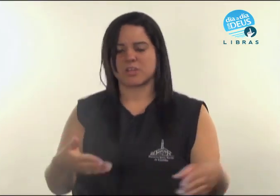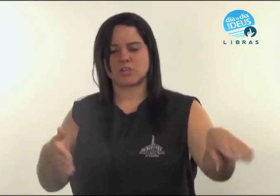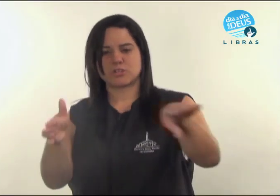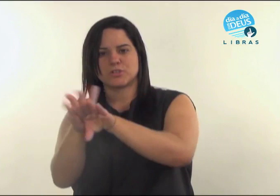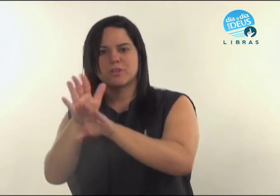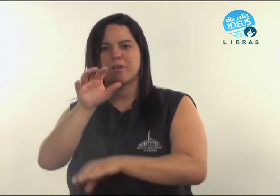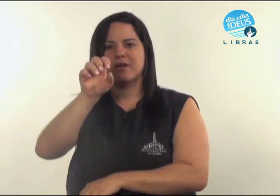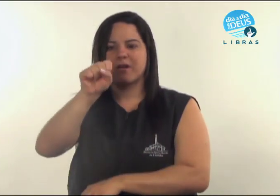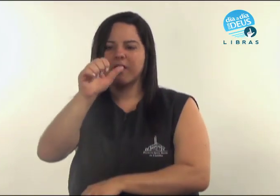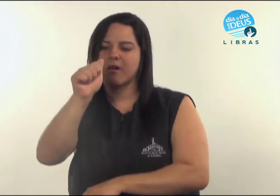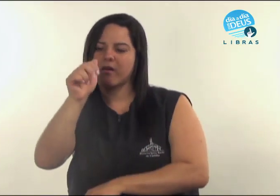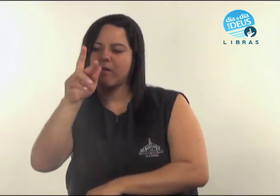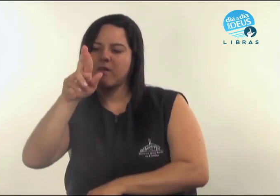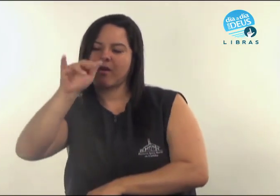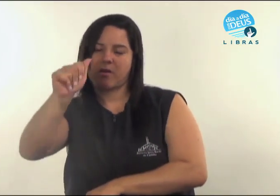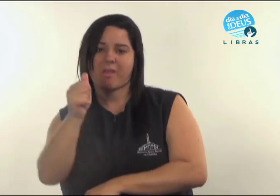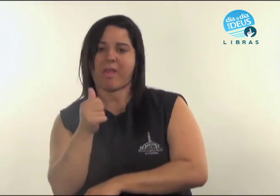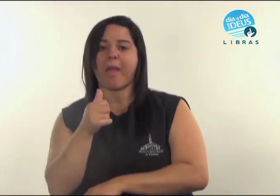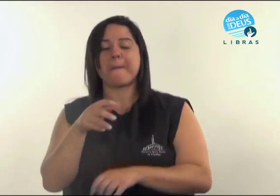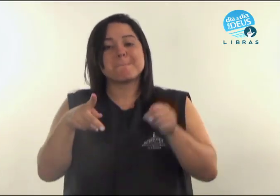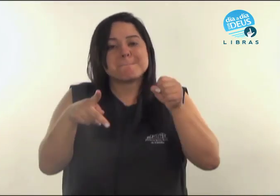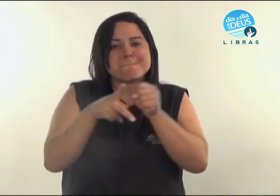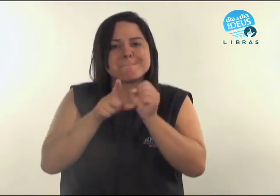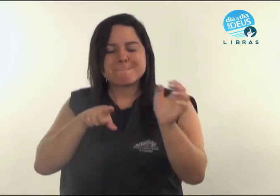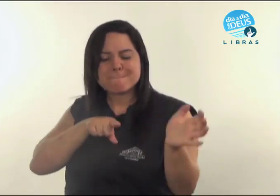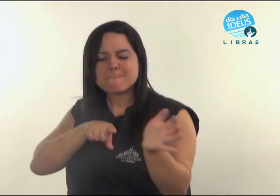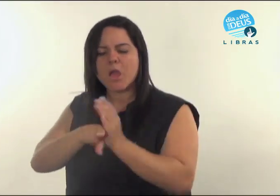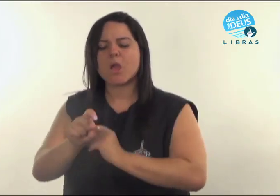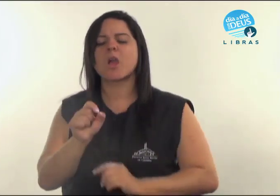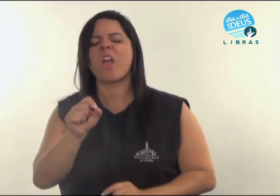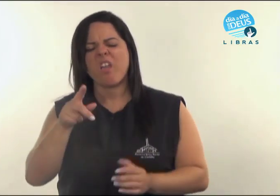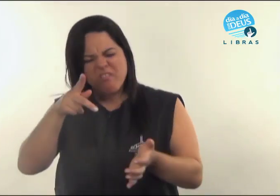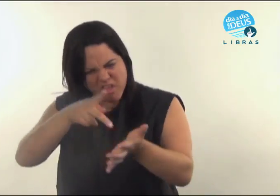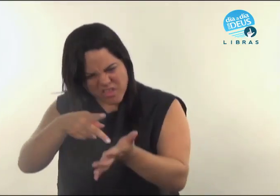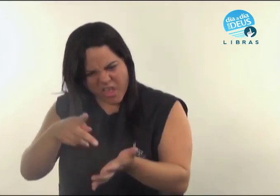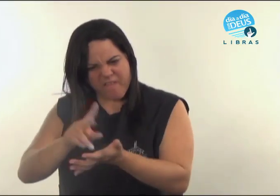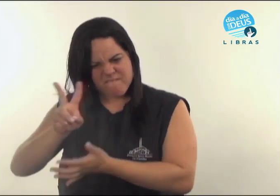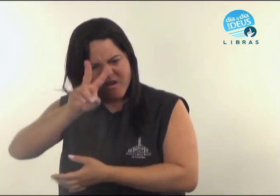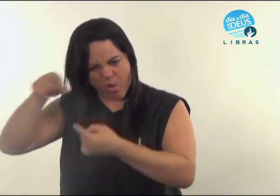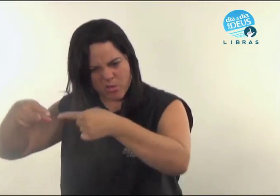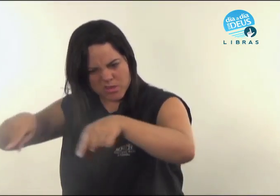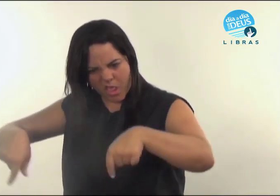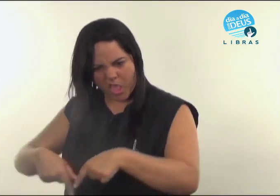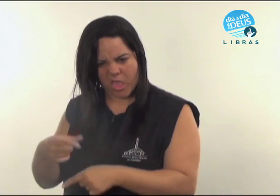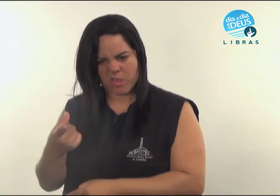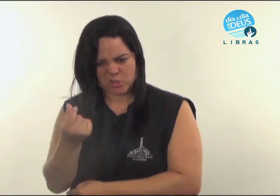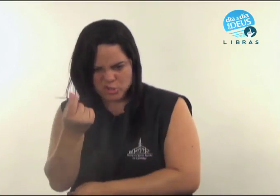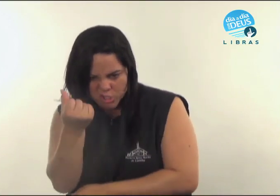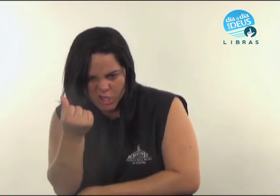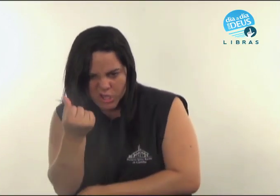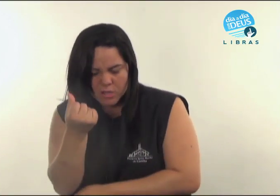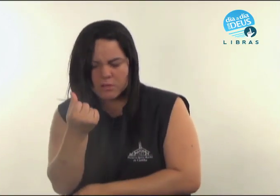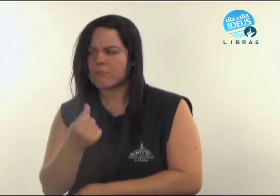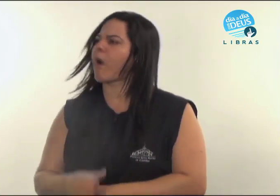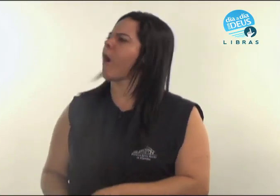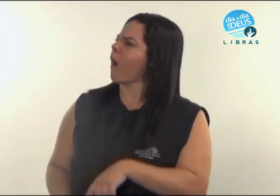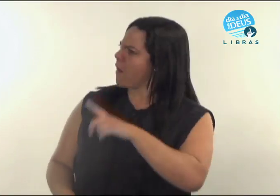a ela: me diga, foi por este preço que você e o seu marido venderam o terreno?